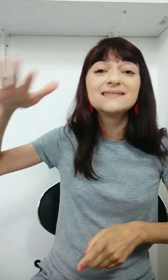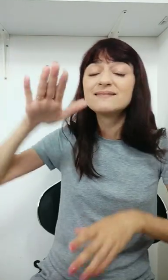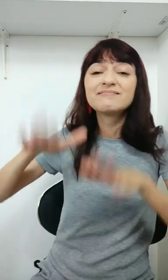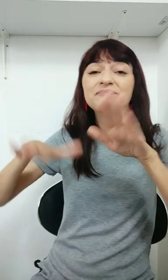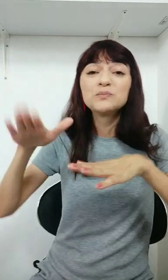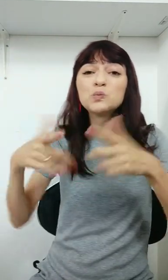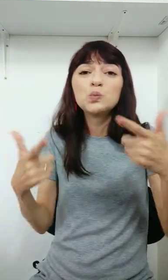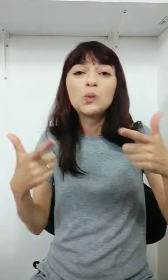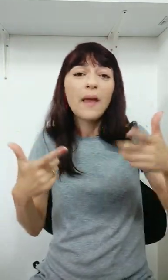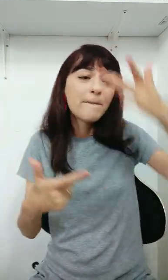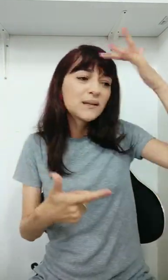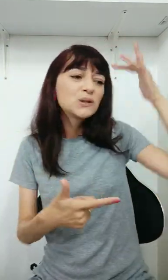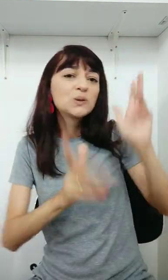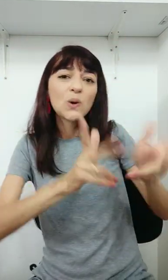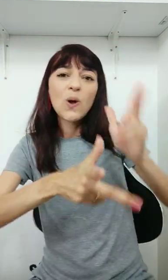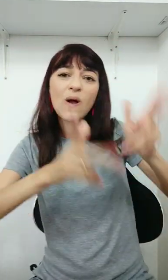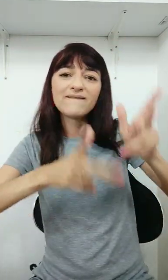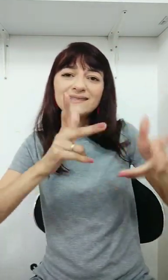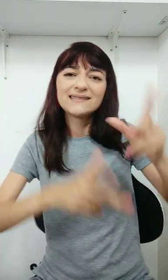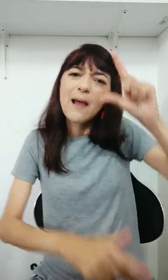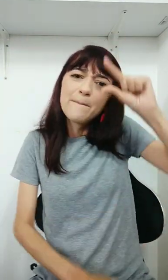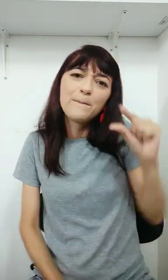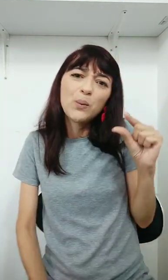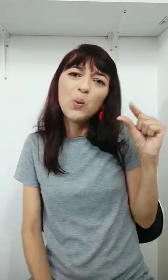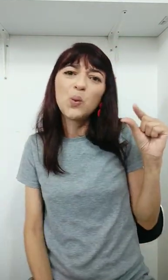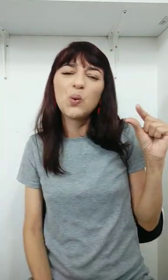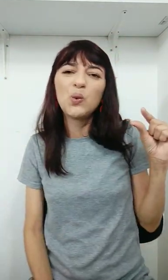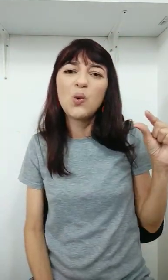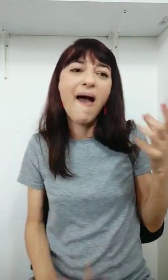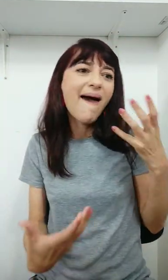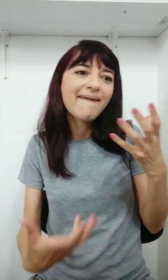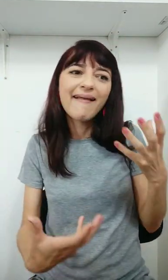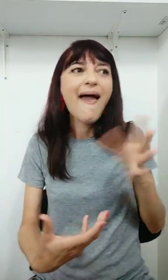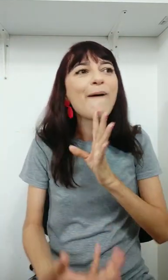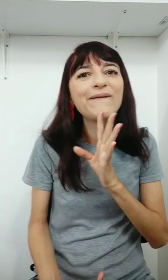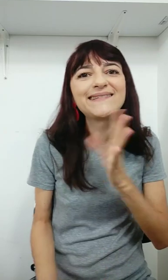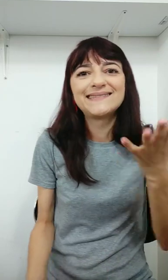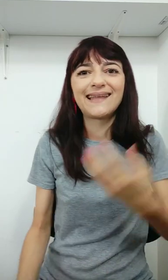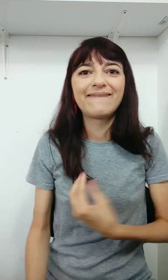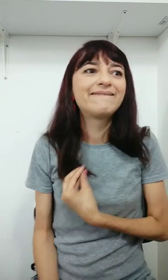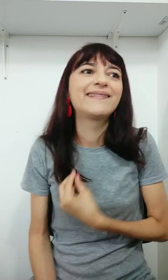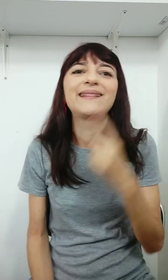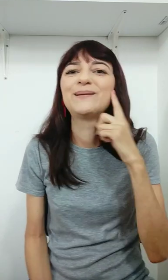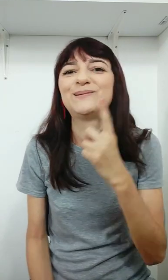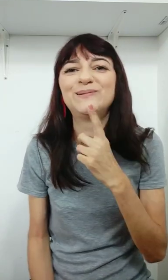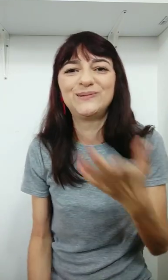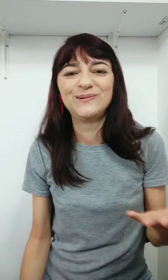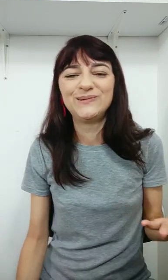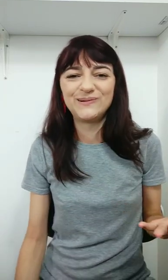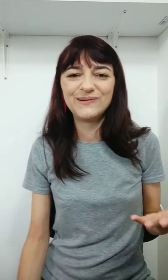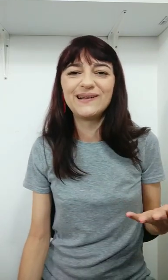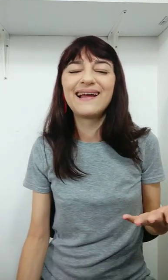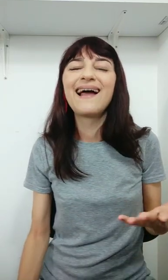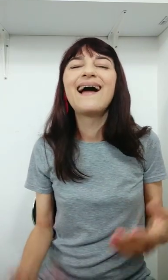eu prefiro muito mais fazer uma videochamada do que mandar uma mensagem, né? Então, assim, às vezes